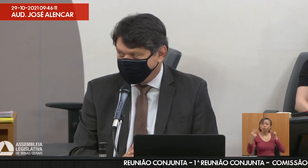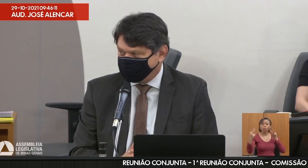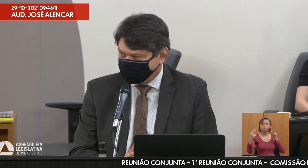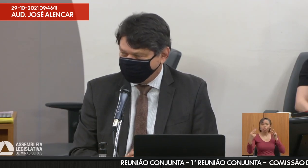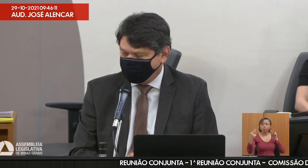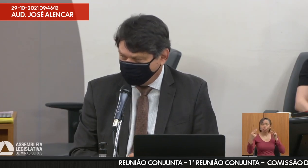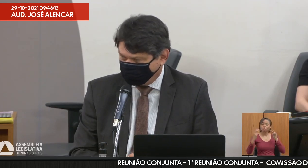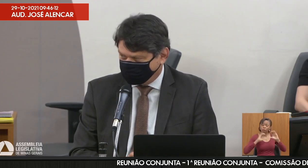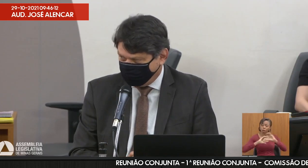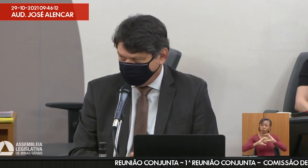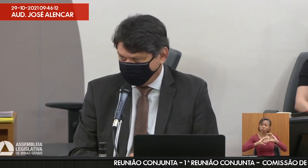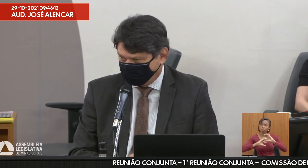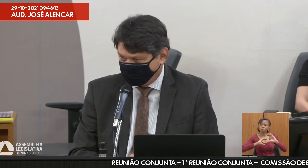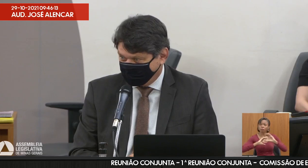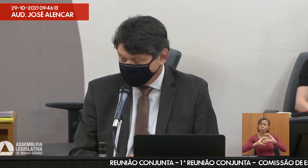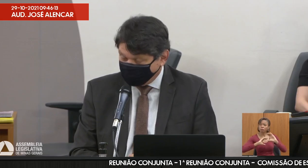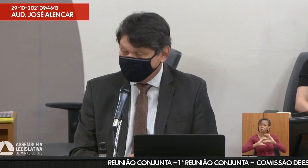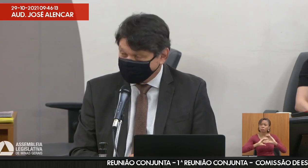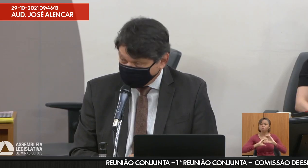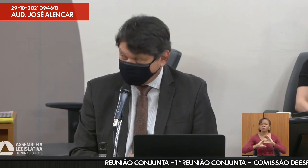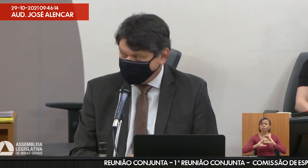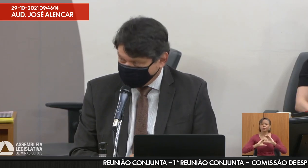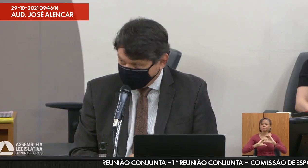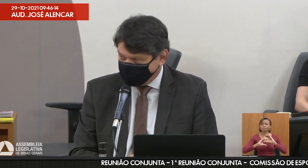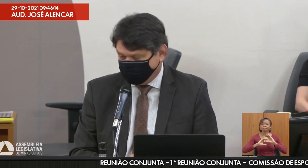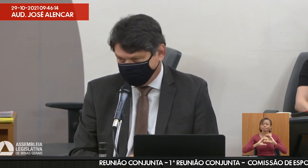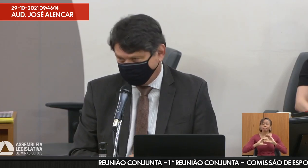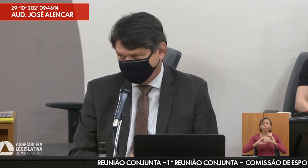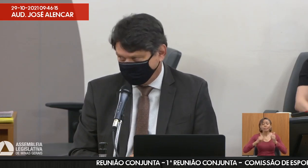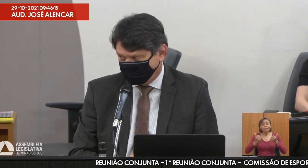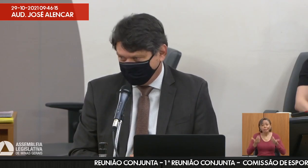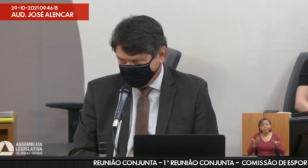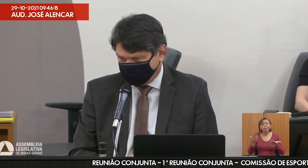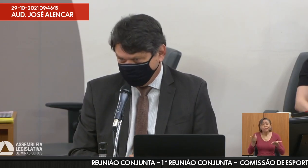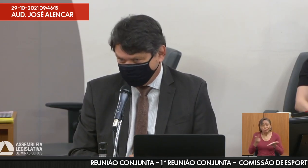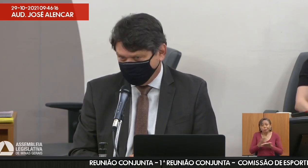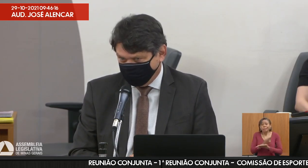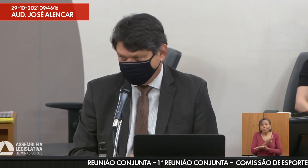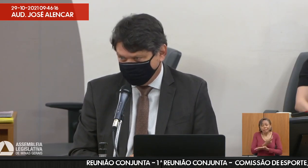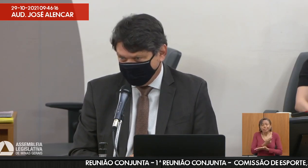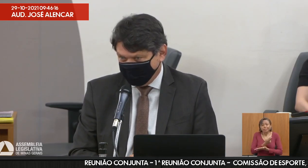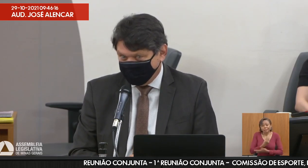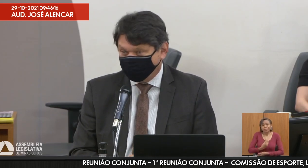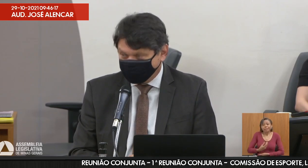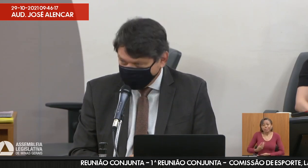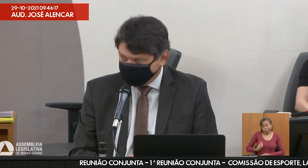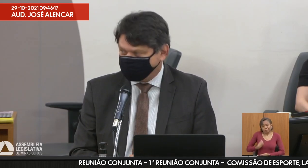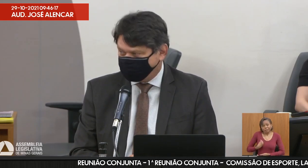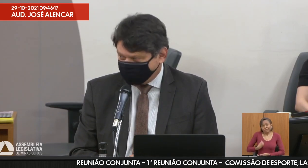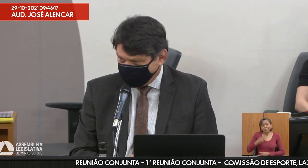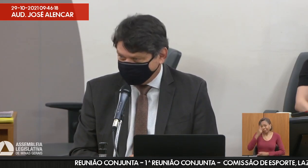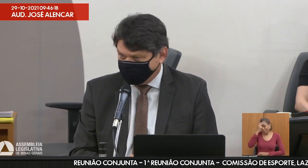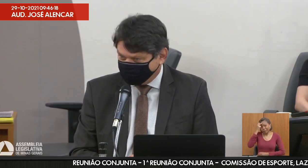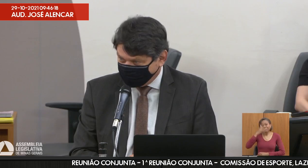essa interlocução. Então, esse é o dia a dia das pessoas. E nós temos que estar atentos a